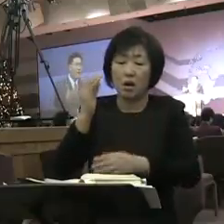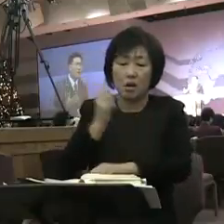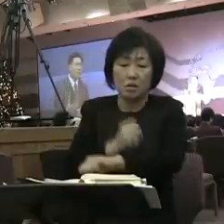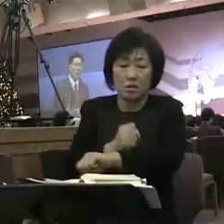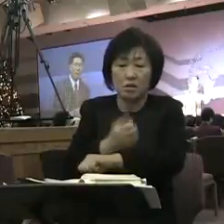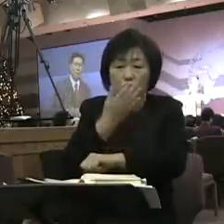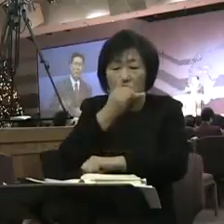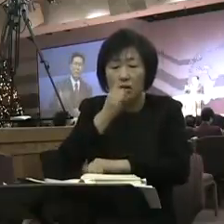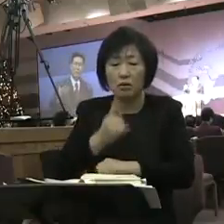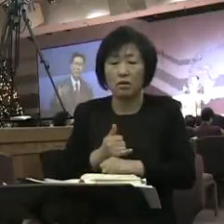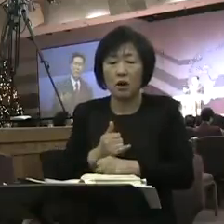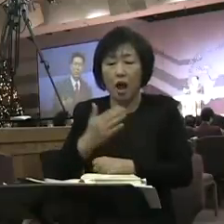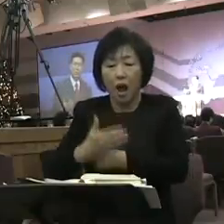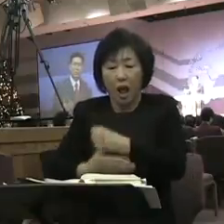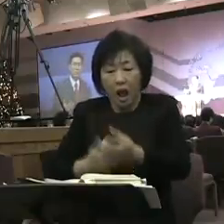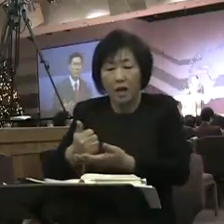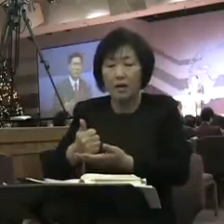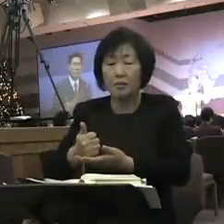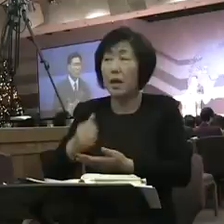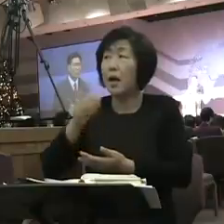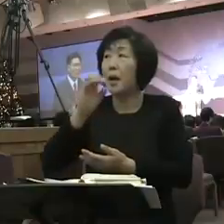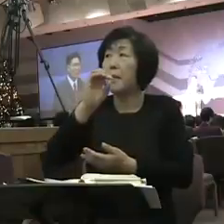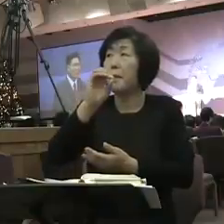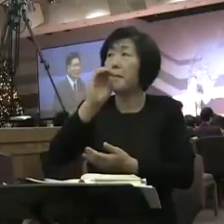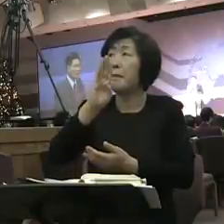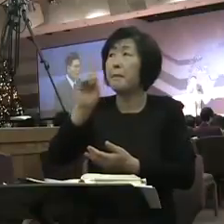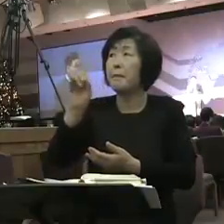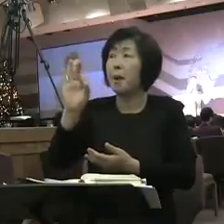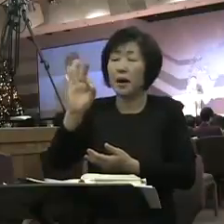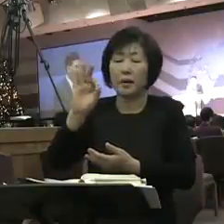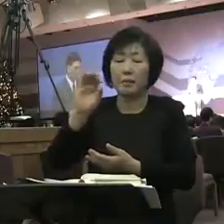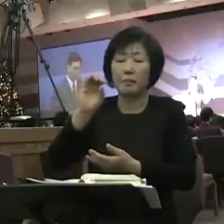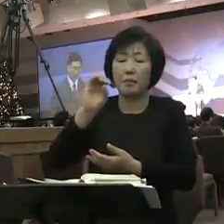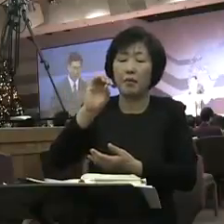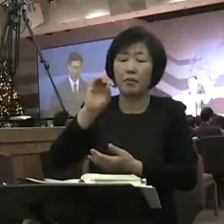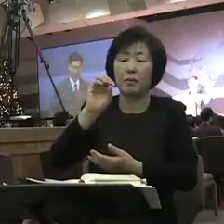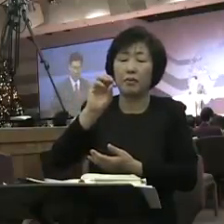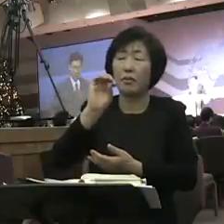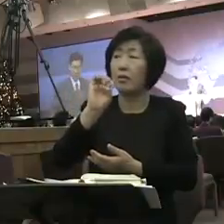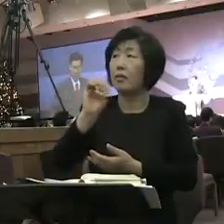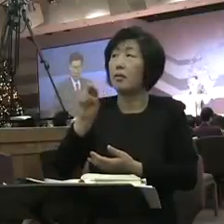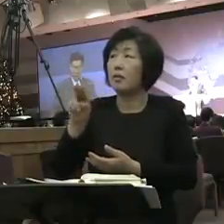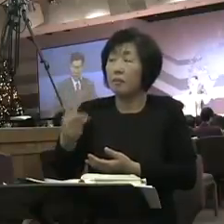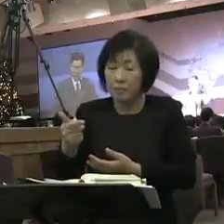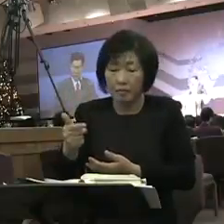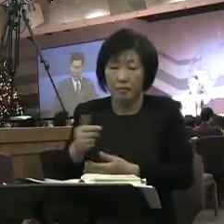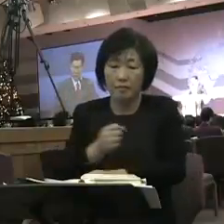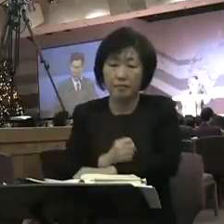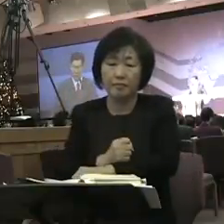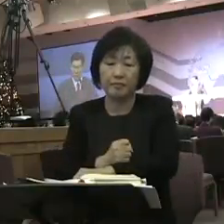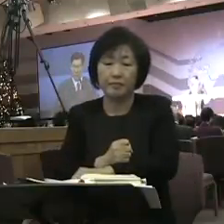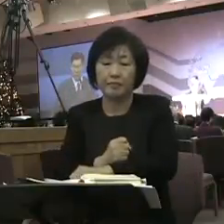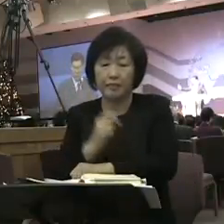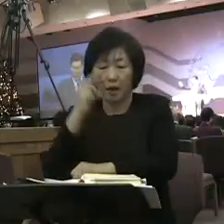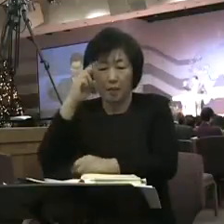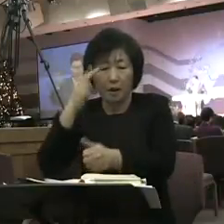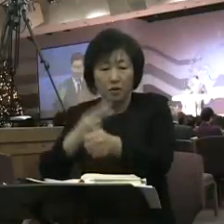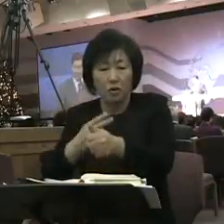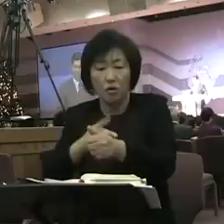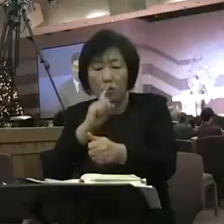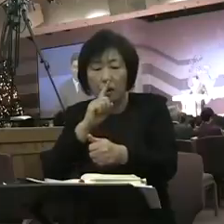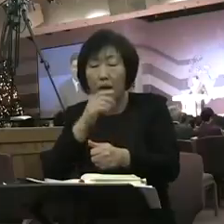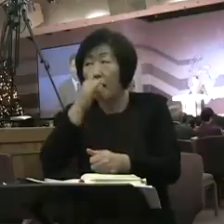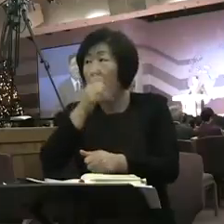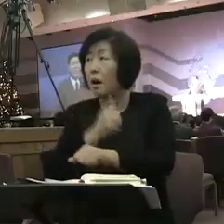이 하나님의 방편으로 계속 우리를 역사해 주시는 그 손길이 있다는 것을 바울은 여기서 얘기를 하고 있습니다.